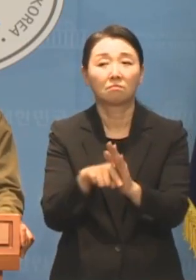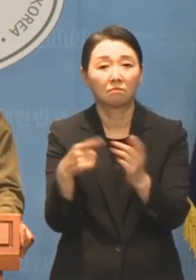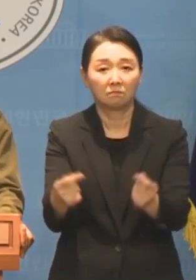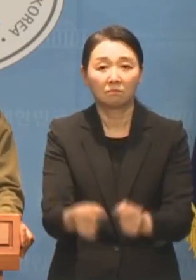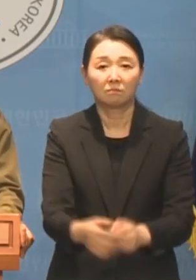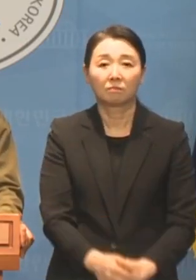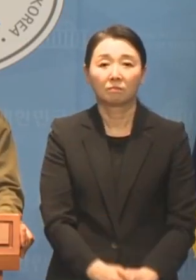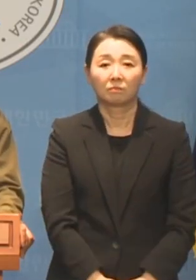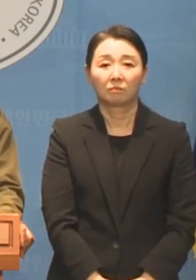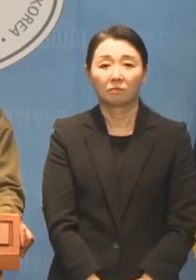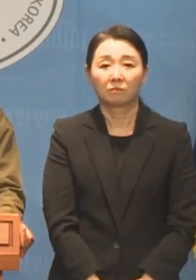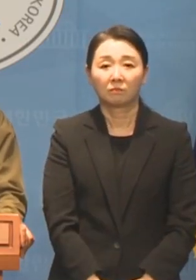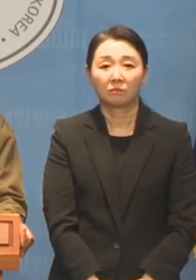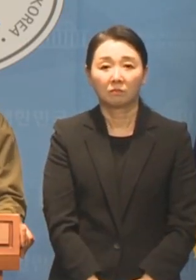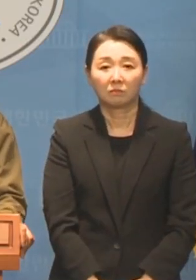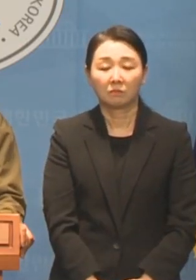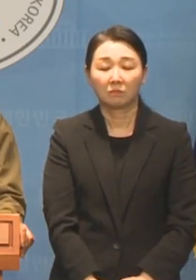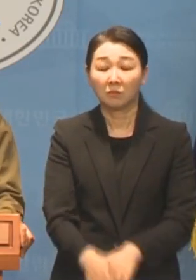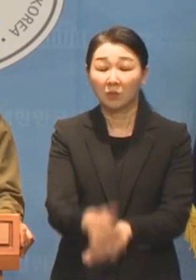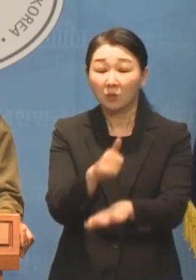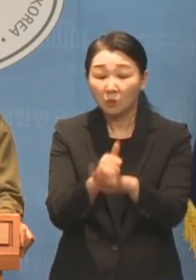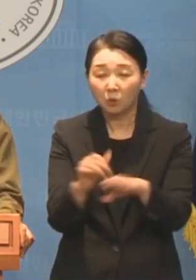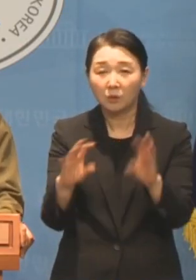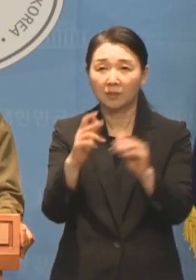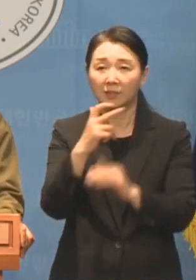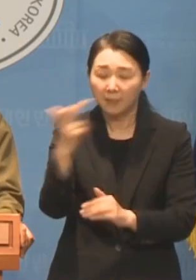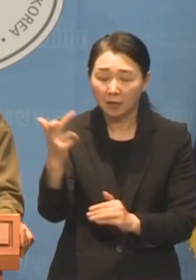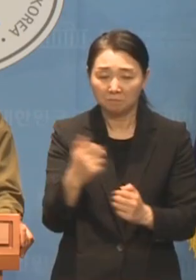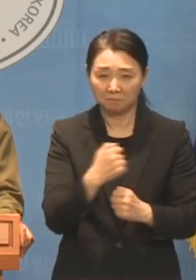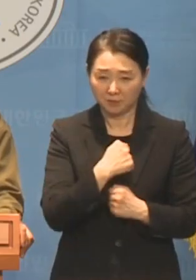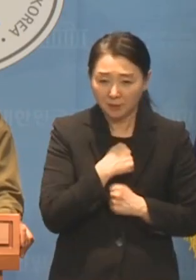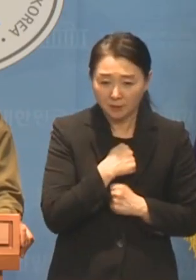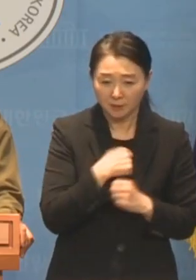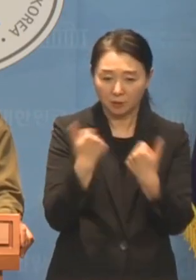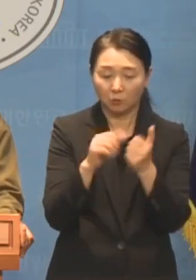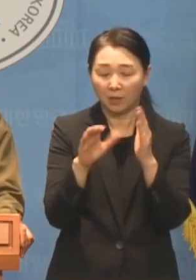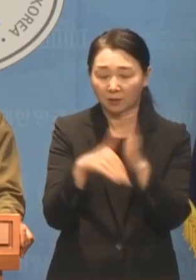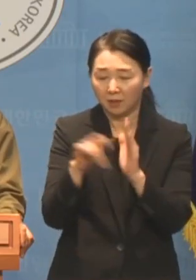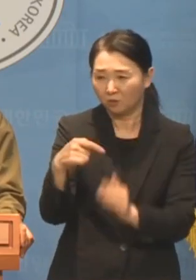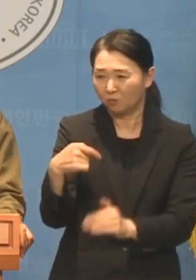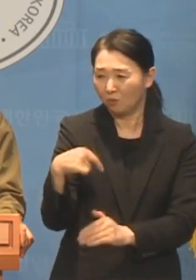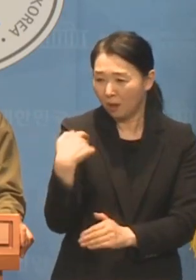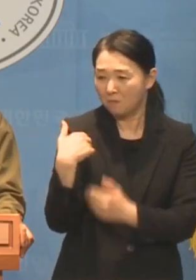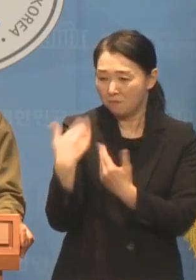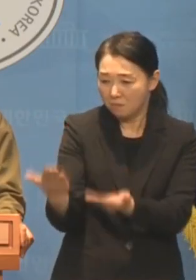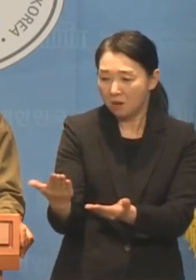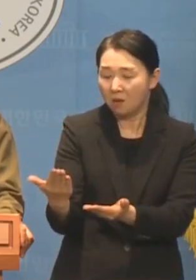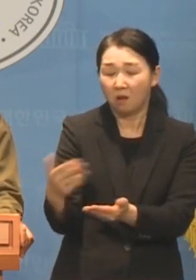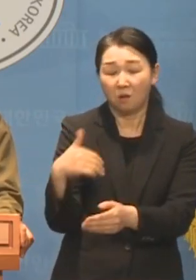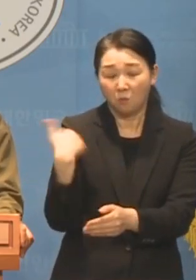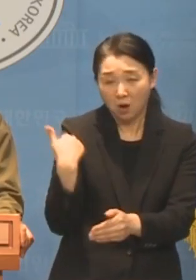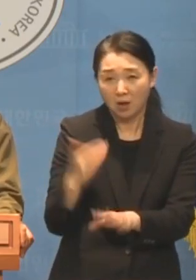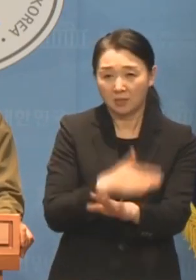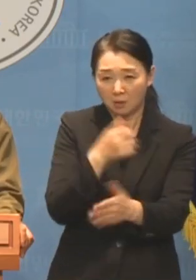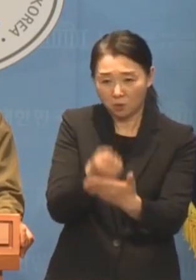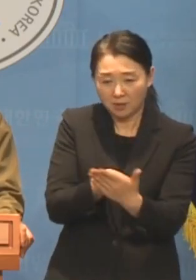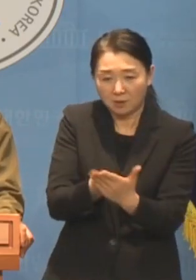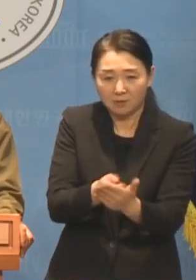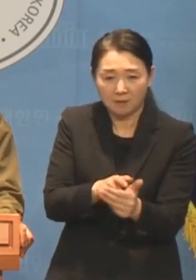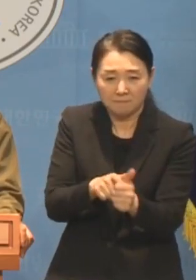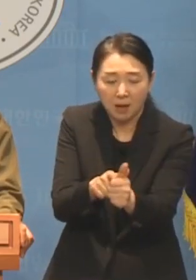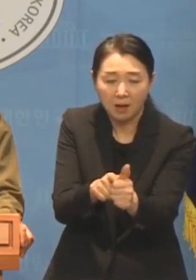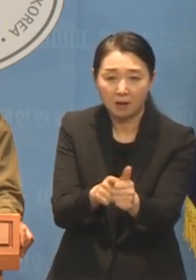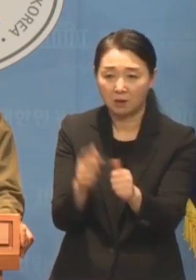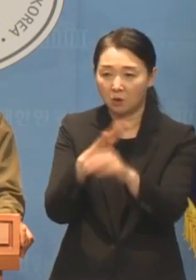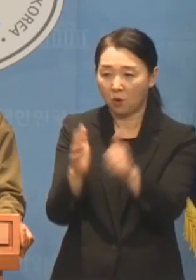행위입니다. 이에 지리산 지키기 연석회의는 자신의 본분을 저버리고 잘못된 선택을 강행하는